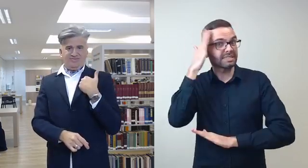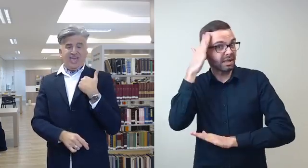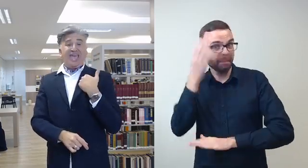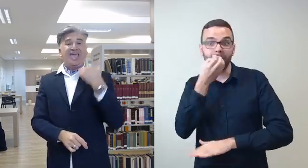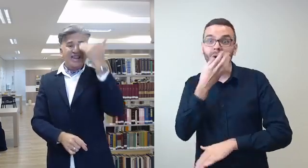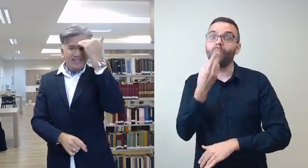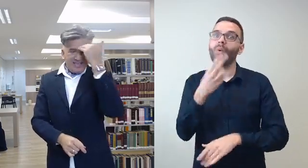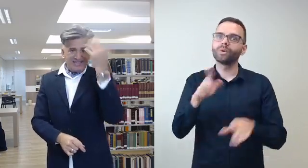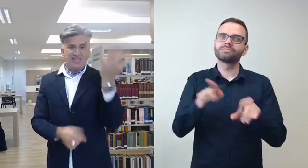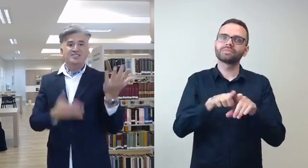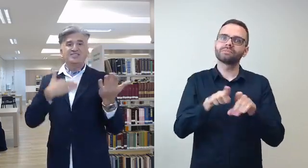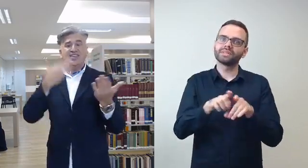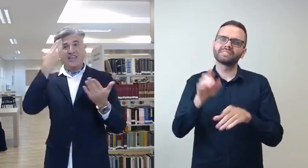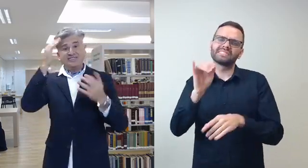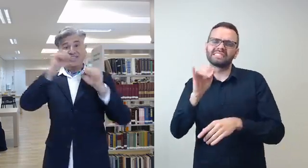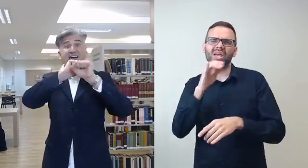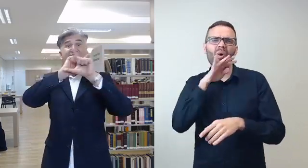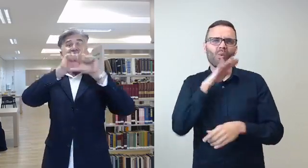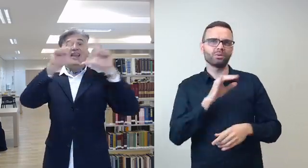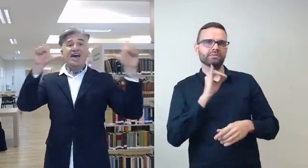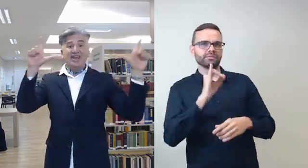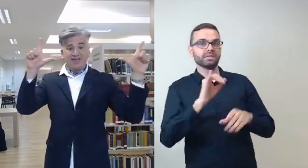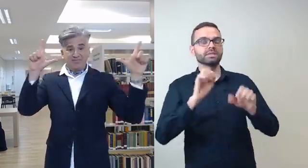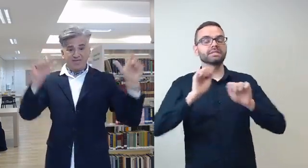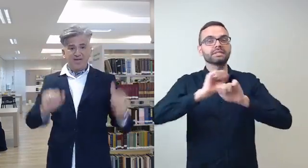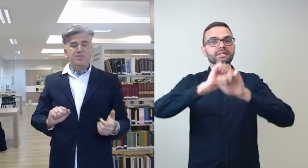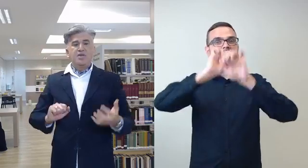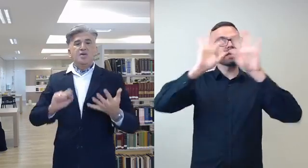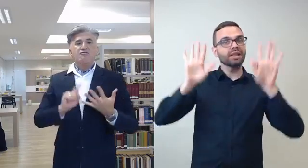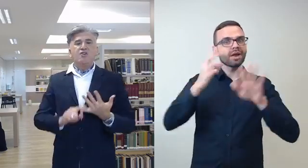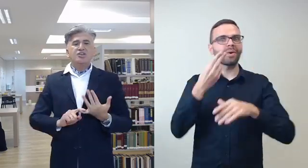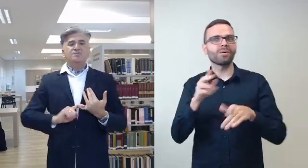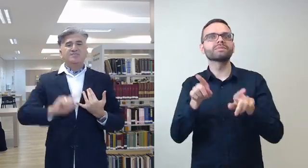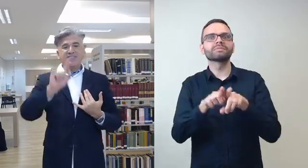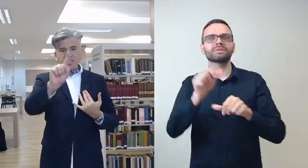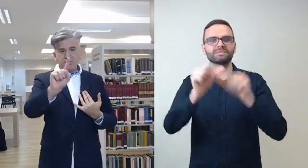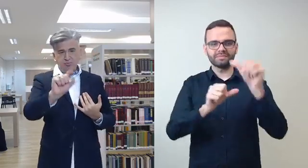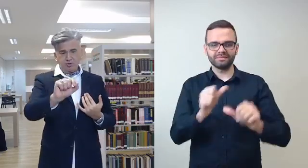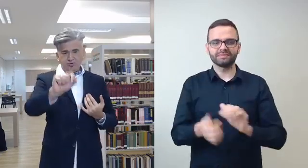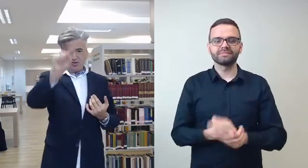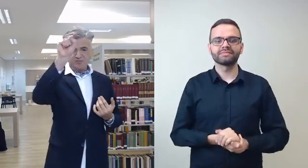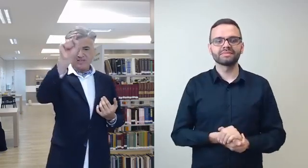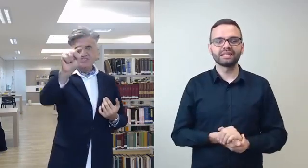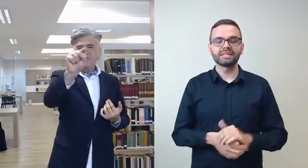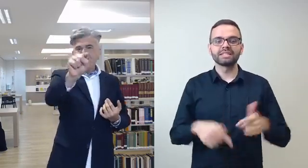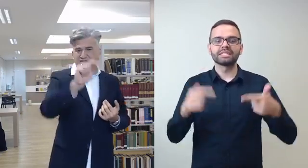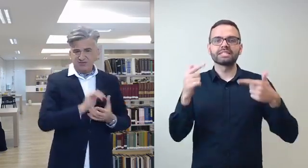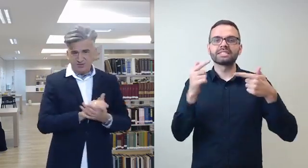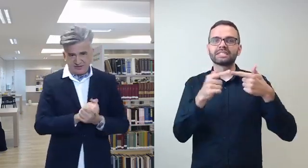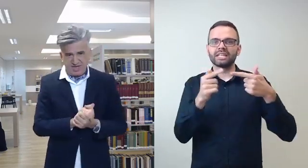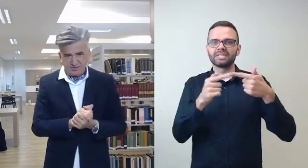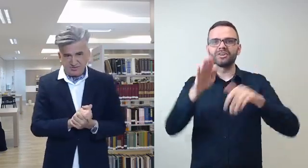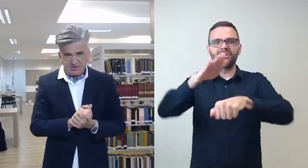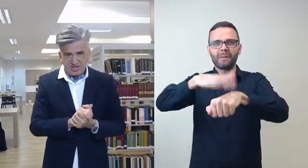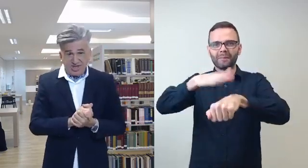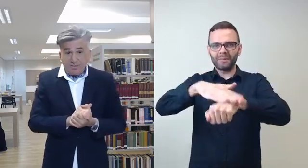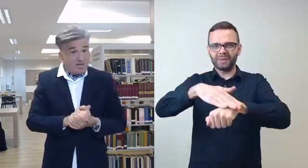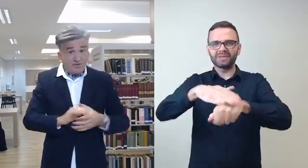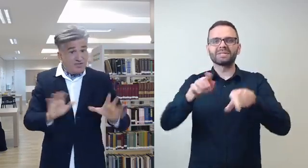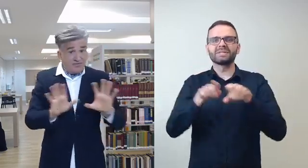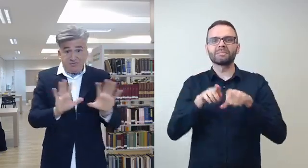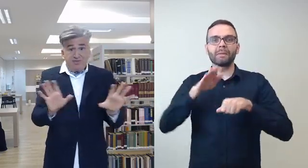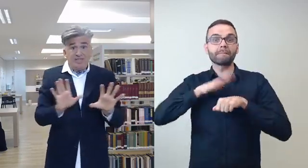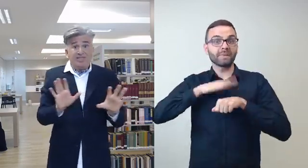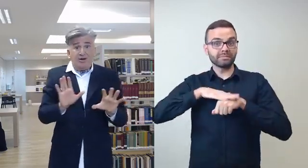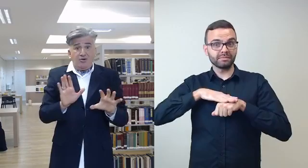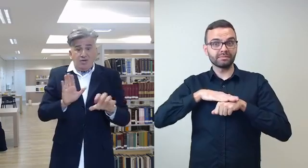não. Eles é que têm que dizer que ela está clara. Tá? 7º ponto, voz passiva e ativa dos verbos. Amados,